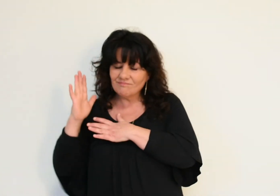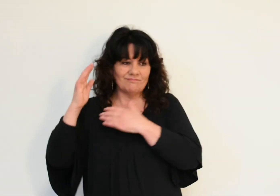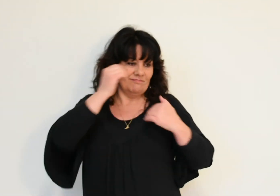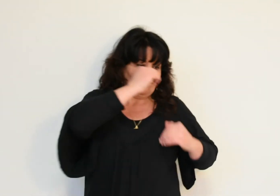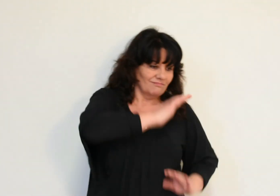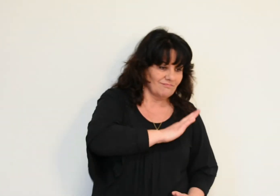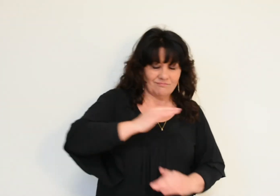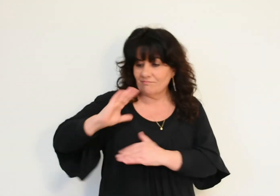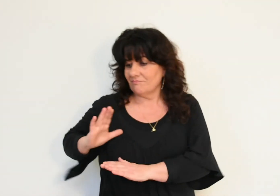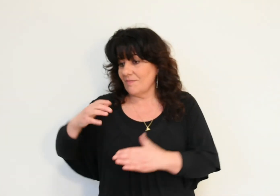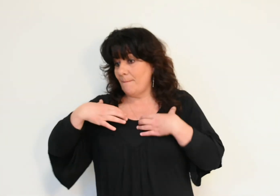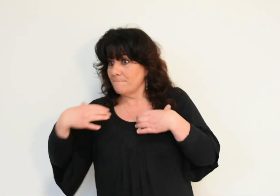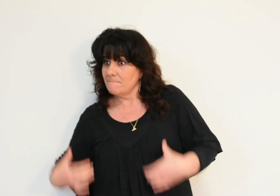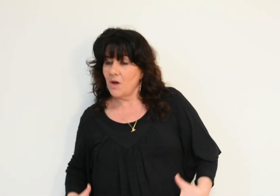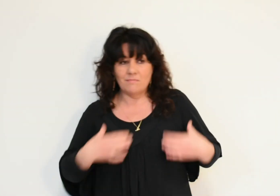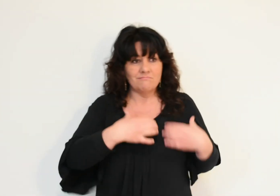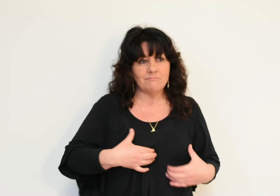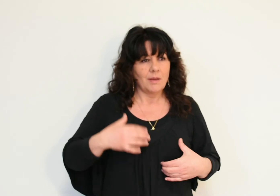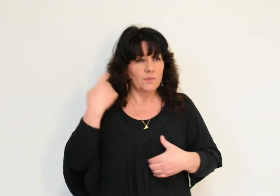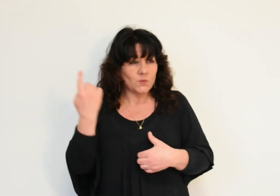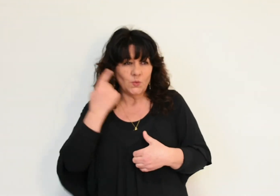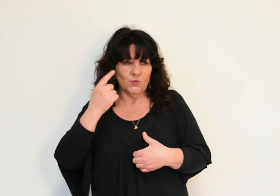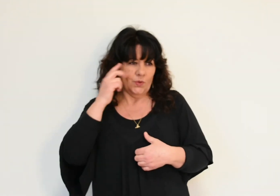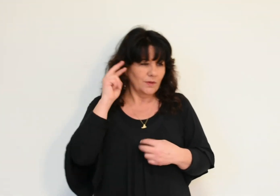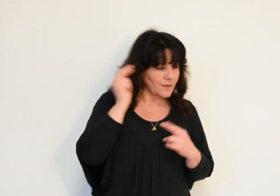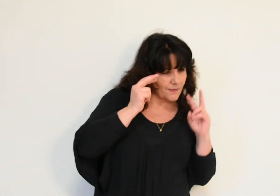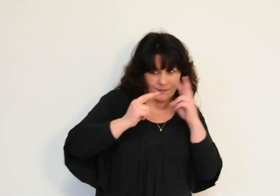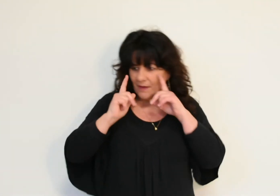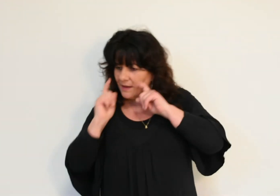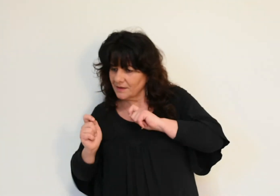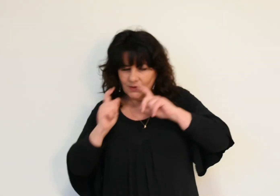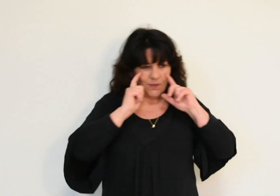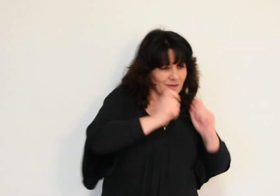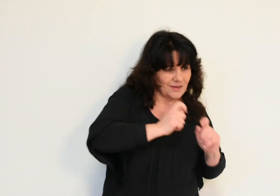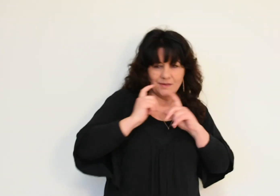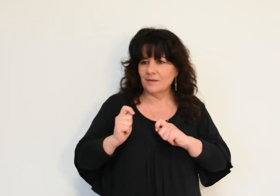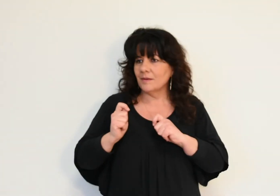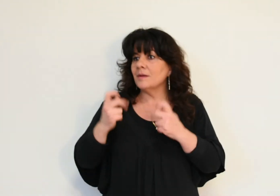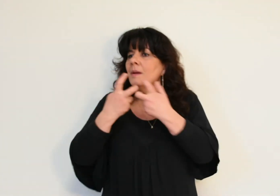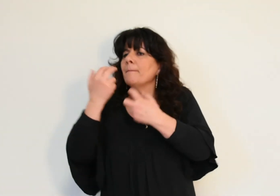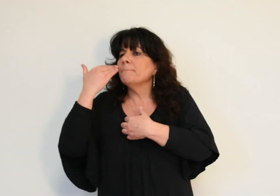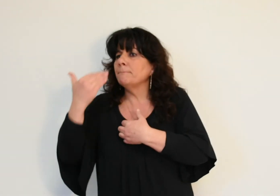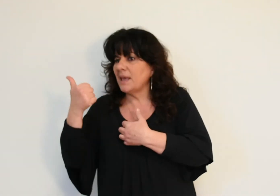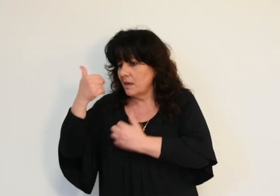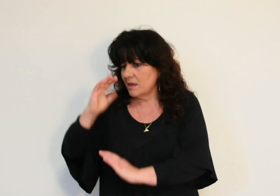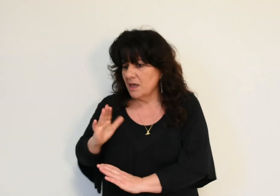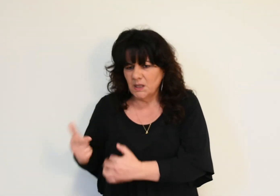Si un seul membre souffre, tous les membres partagent sa souffrance. Si un membre est à